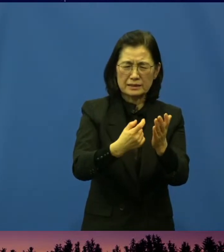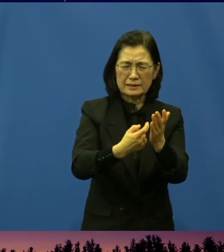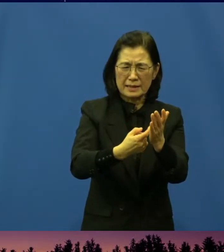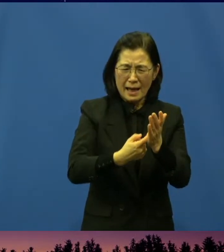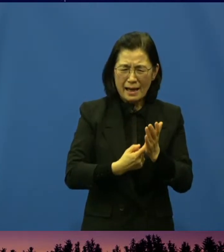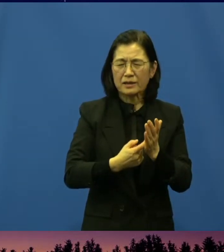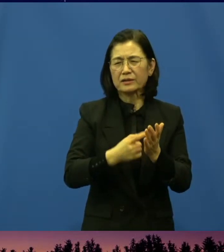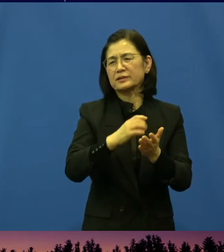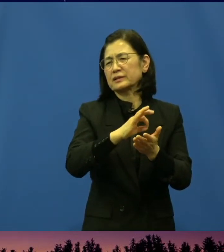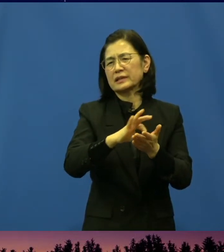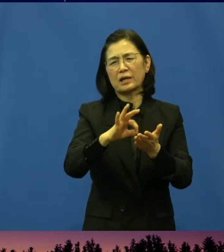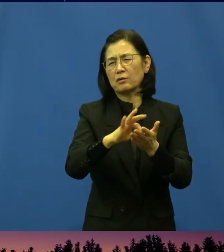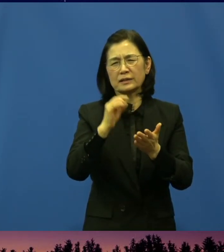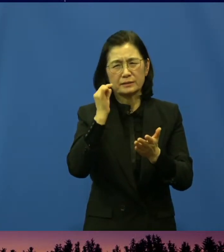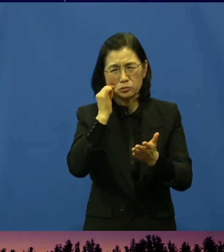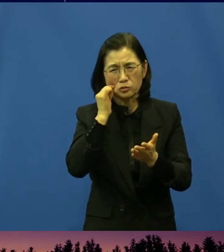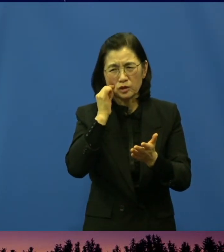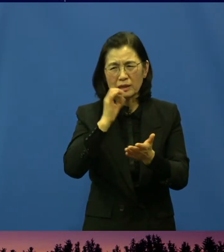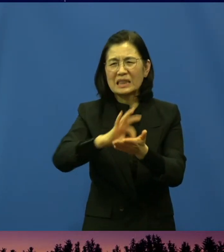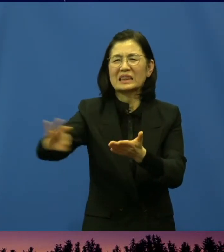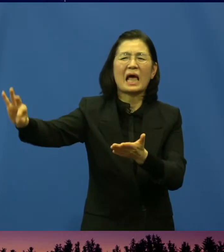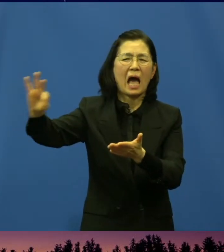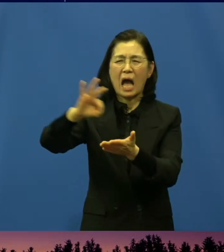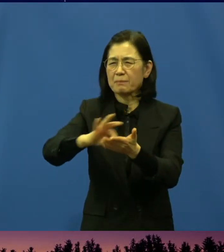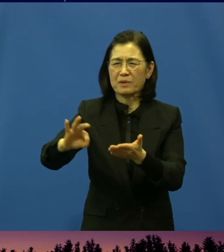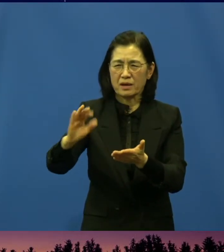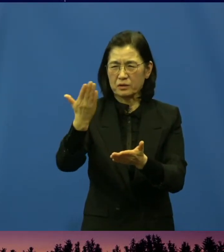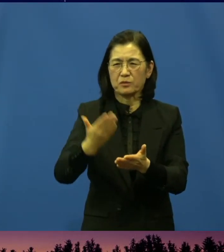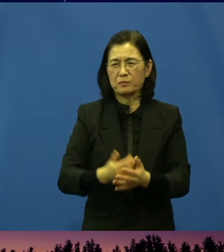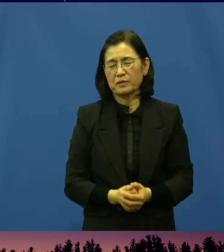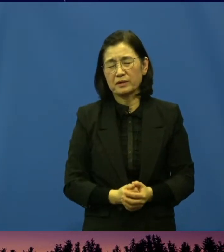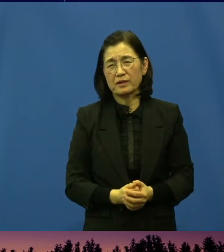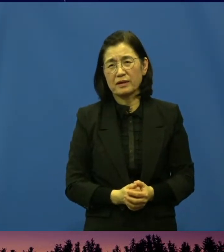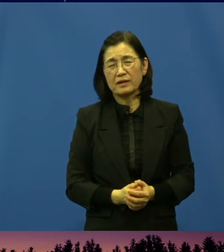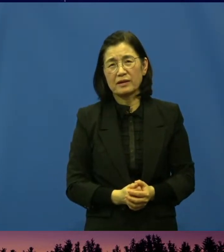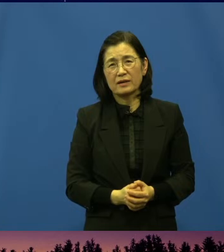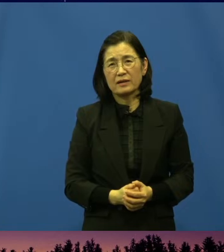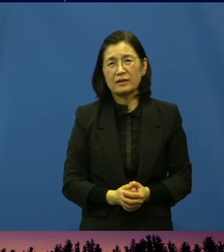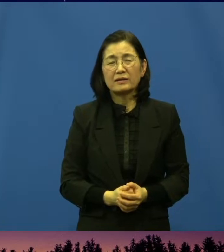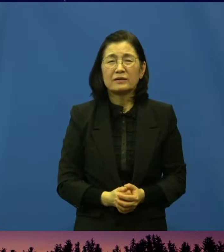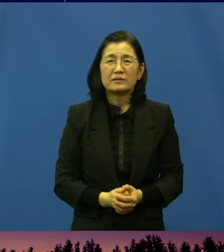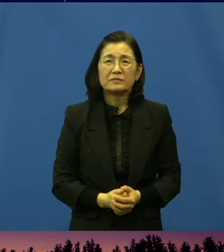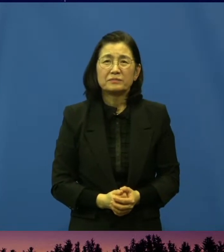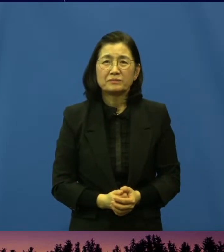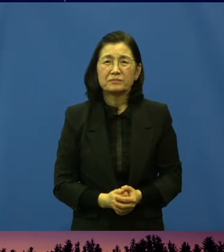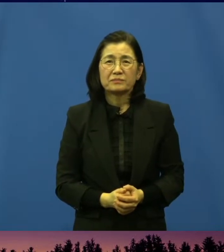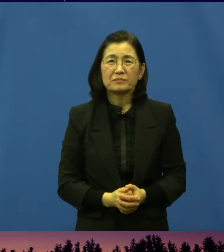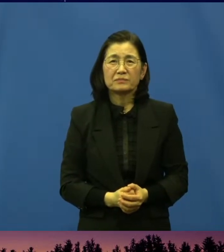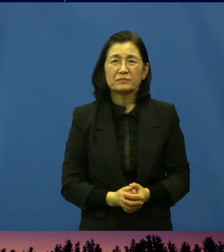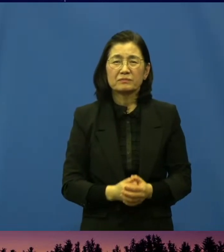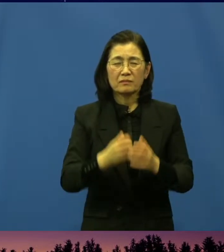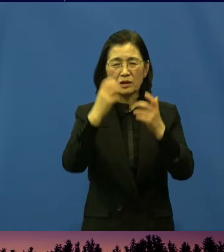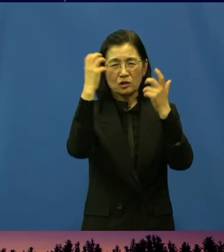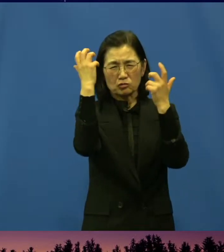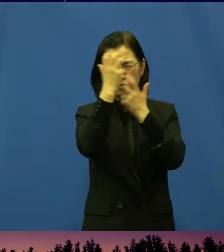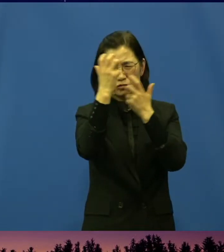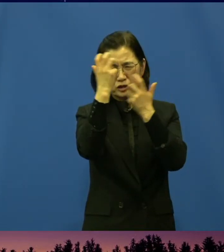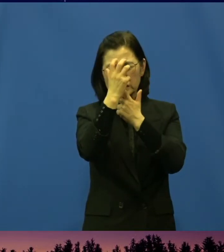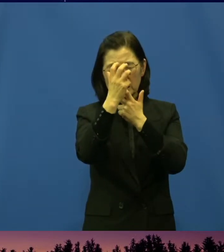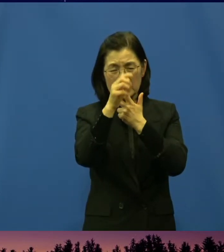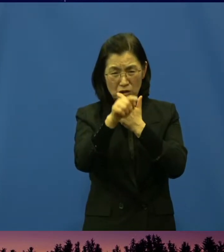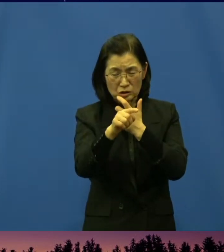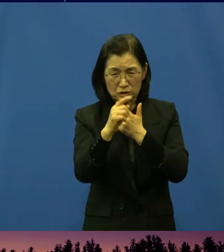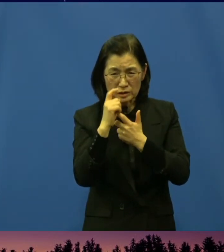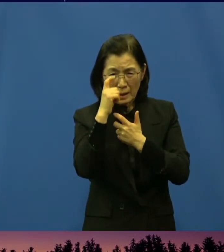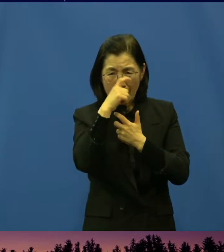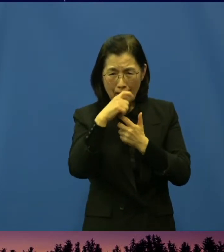시간을 낭비하지 말라. 술 취하지 말라는 말은 시간 낭비하지 말라. 술 취한 것은 방탕한 것이니